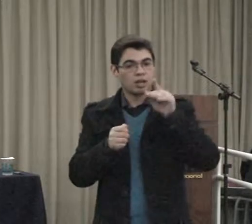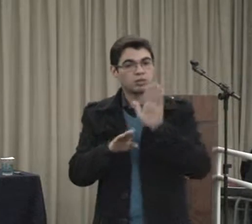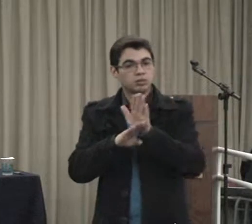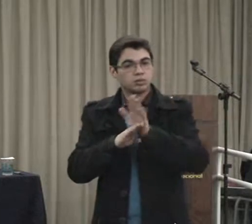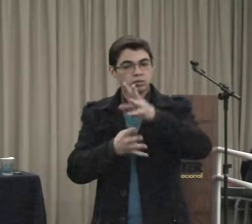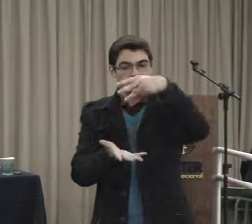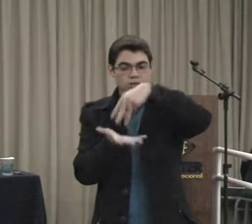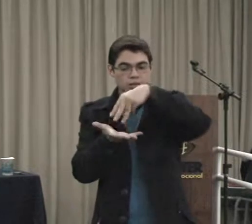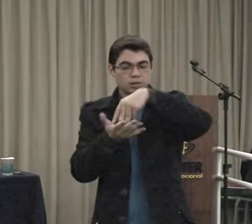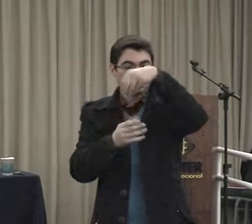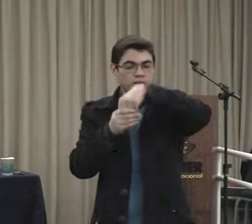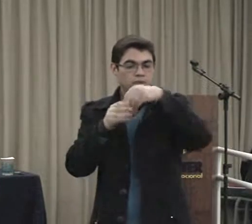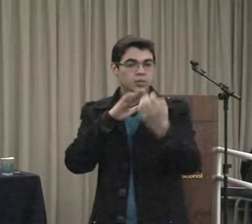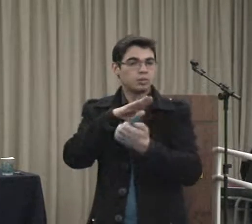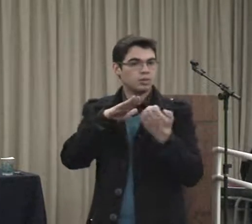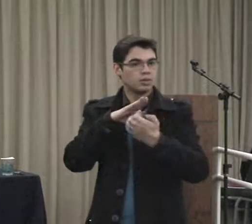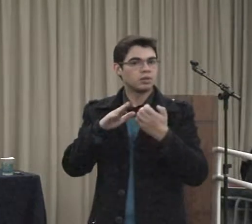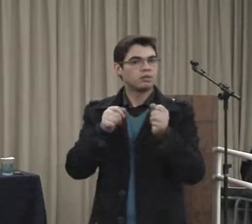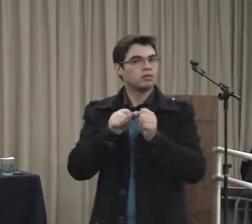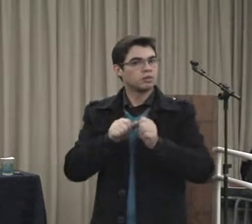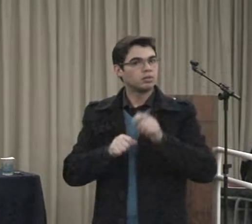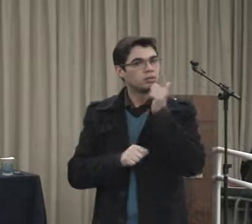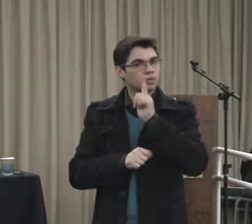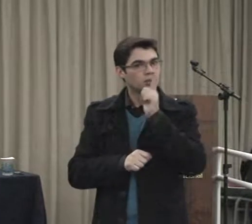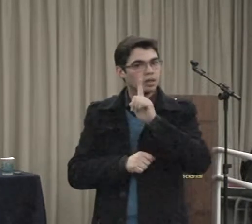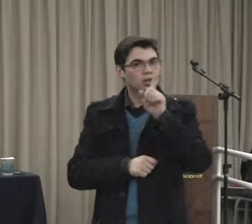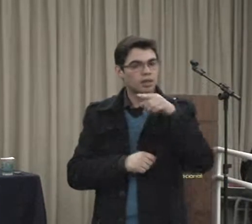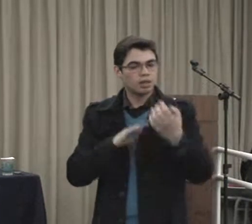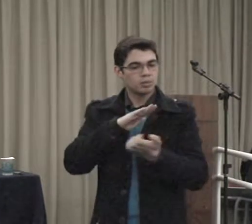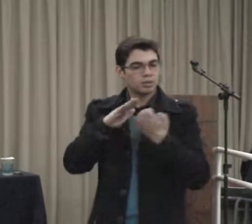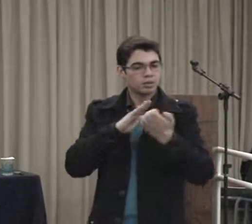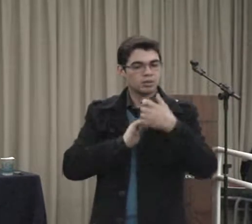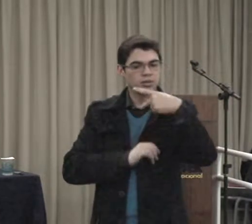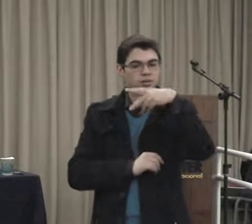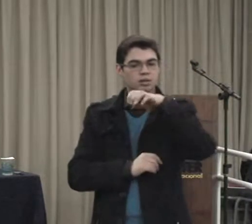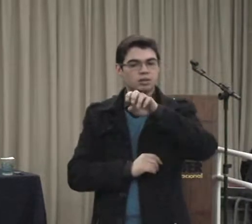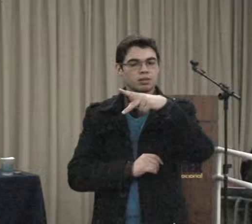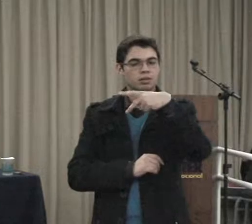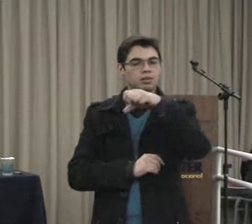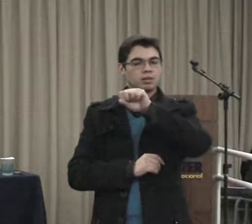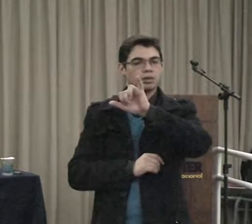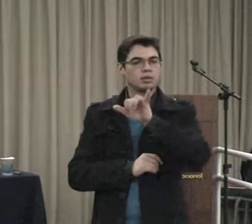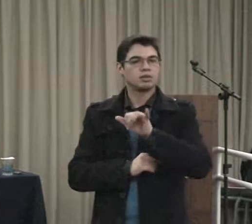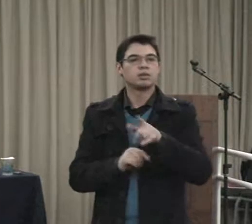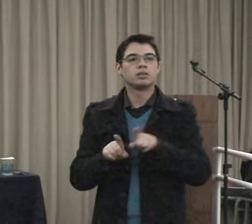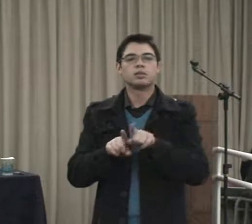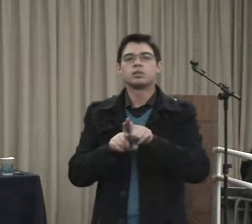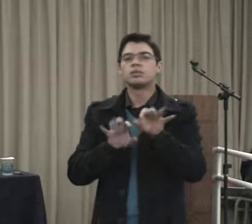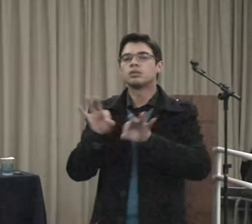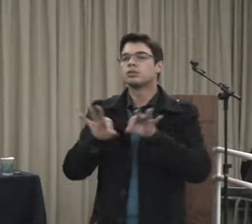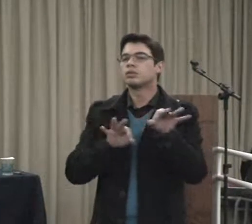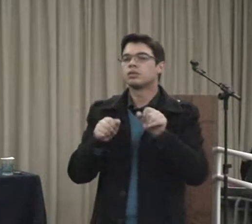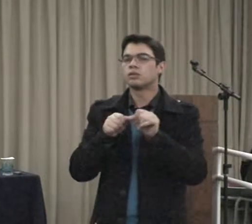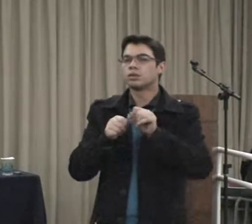Sustentabilidade. Pode seguir? Mas eles cuidaram também da questão ambiental, dos processos ambientais.